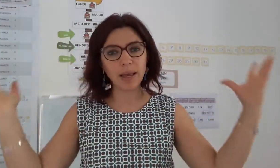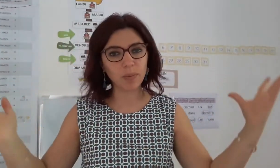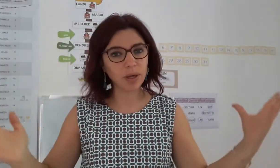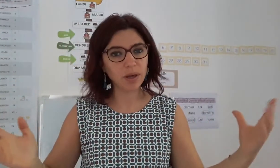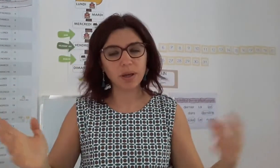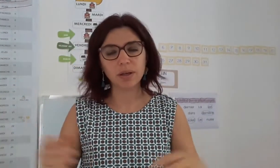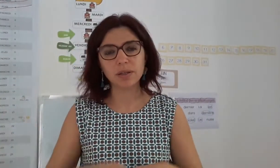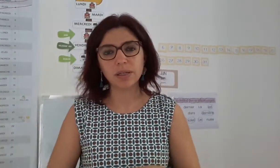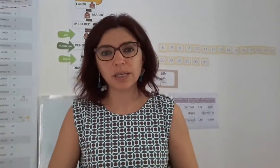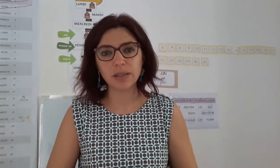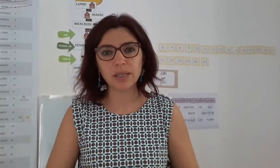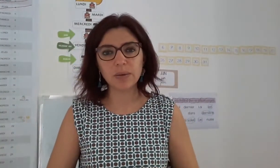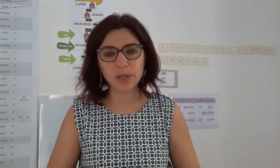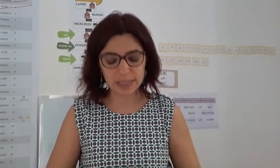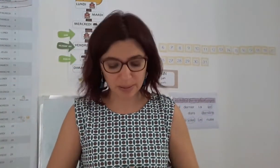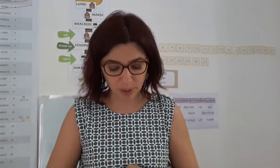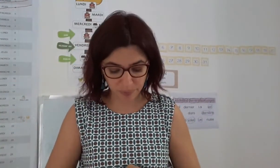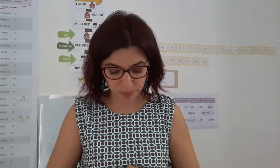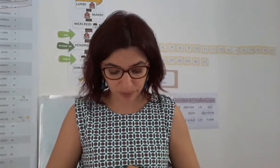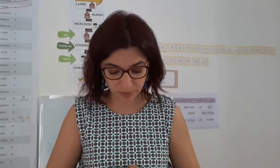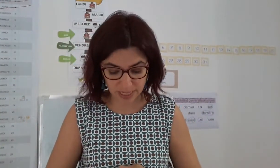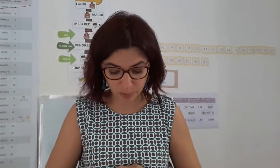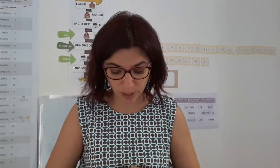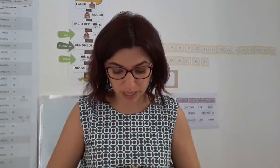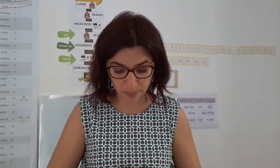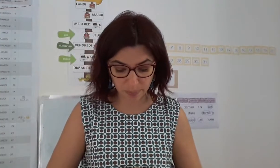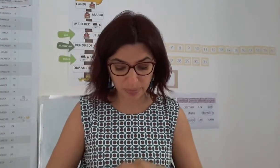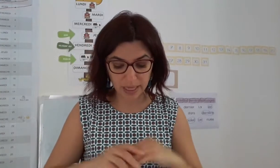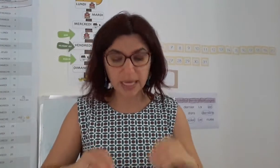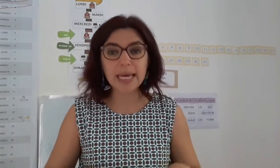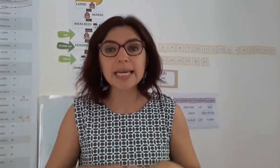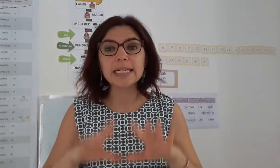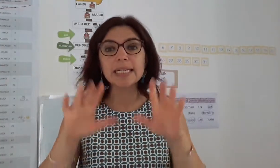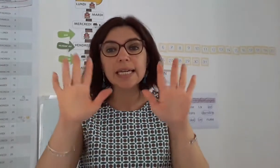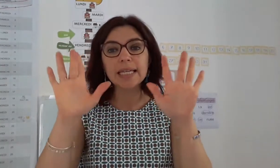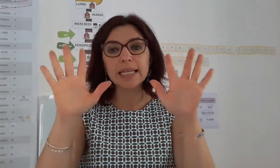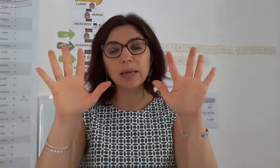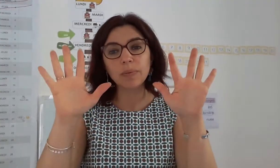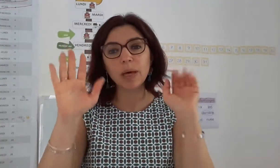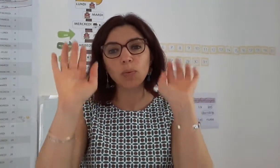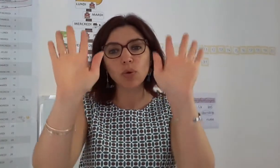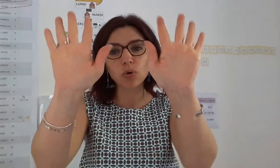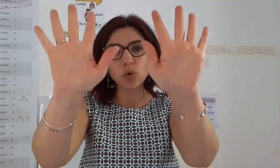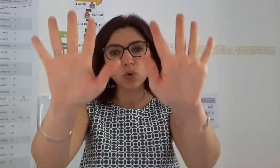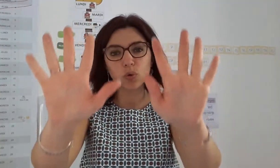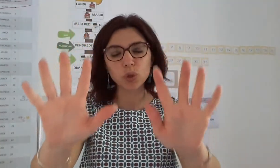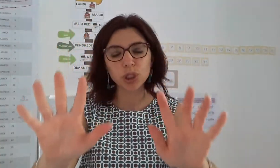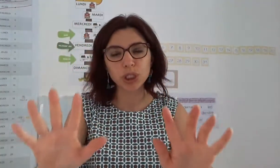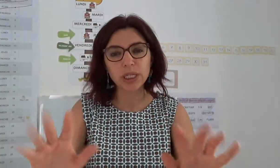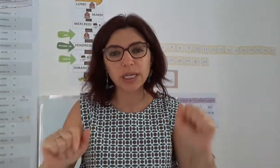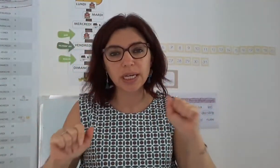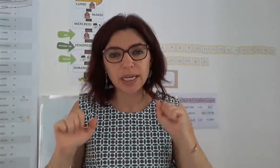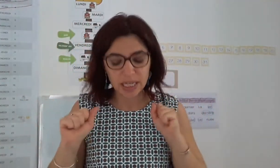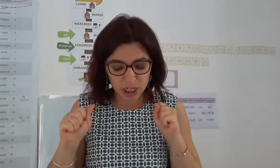l'aime immensément. Vous êtes prêts? J'ai des mains pour te toucher. J'ai